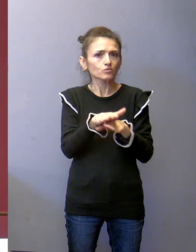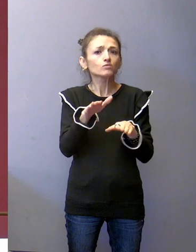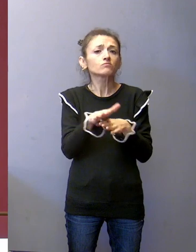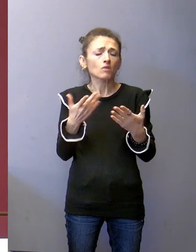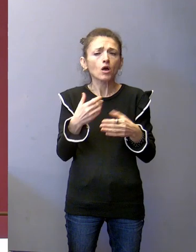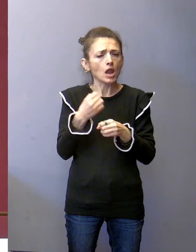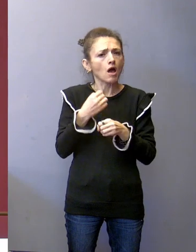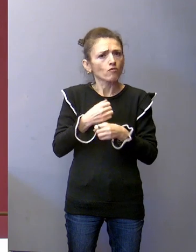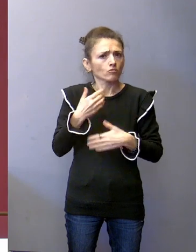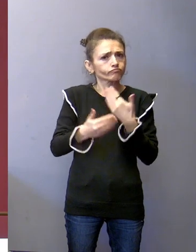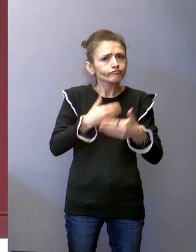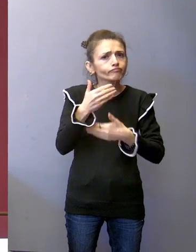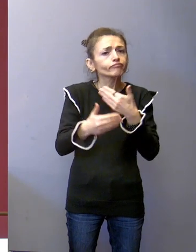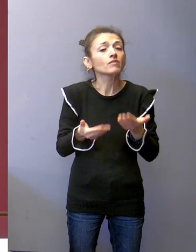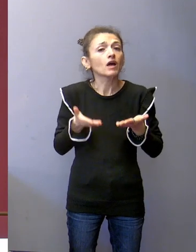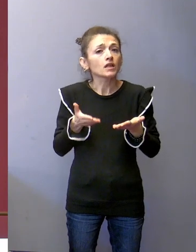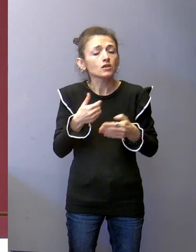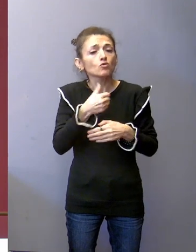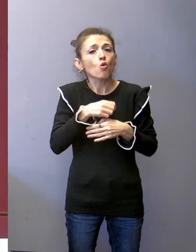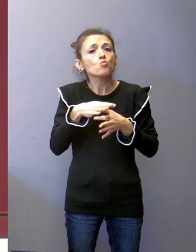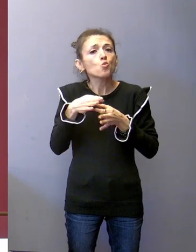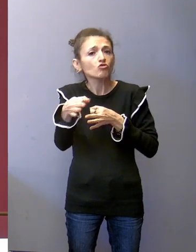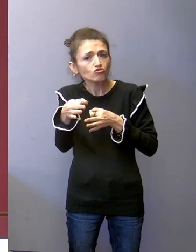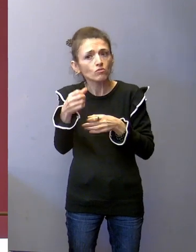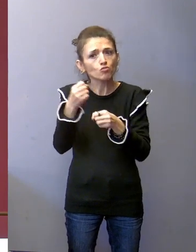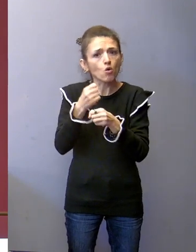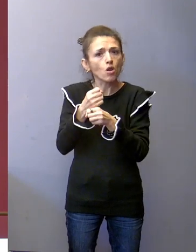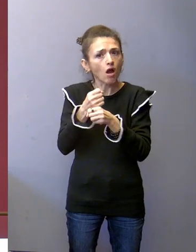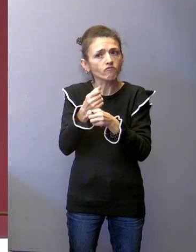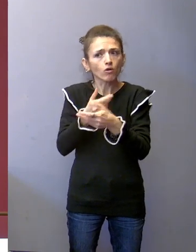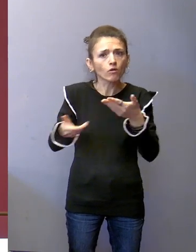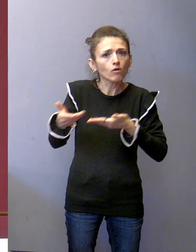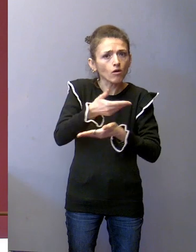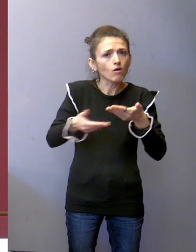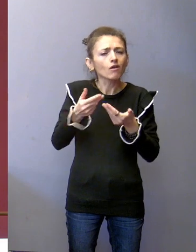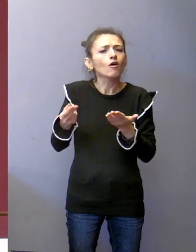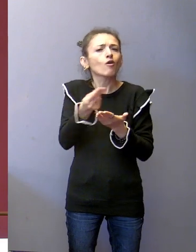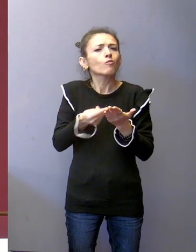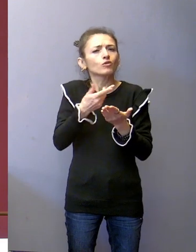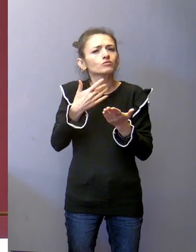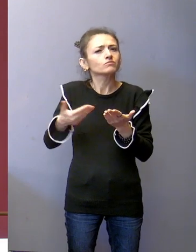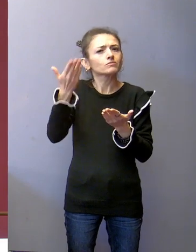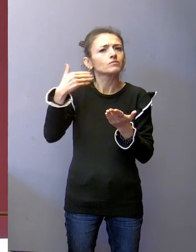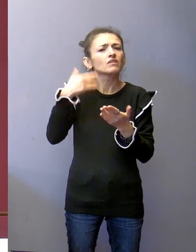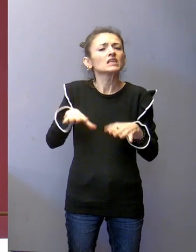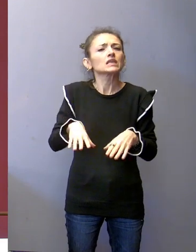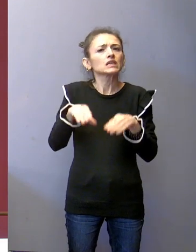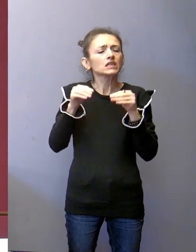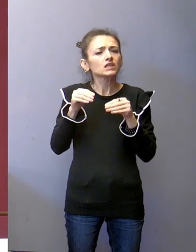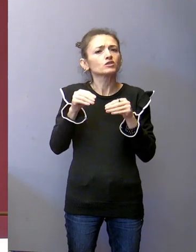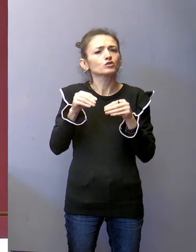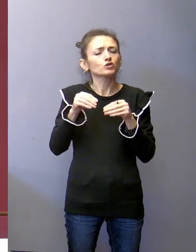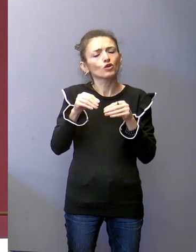stiamo lavorando con il municipio devo dire che anche Siccome questo progetto è iniziato e sul finire della precedente